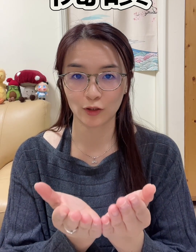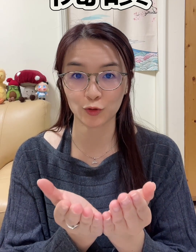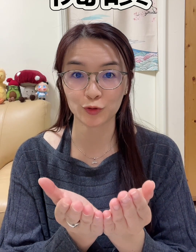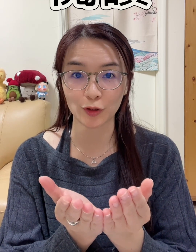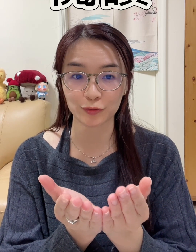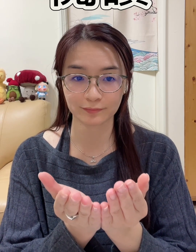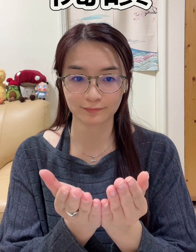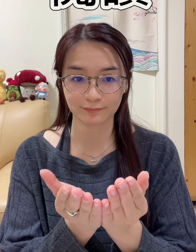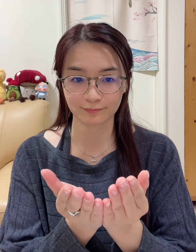閱讀、